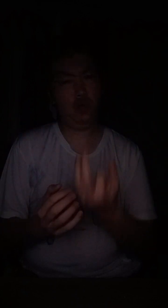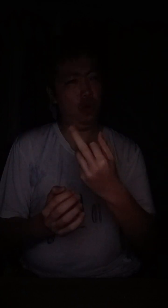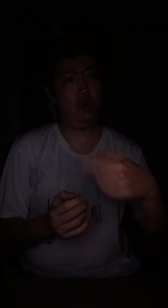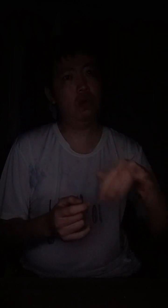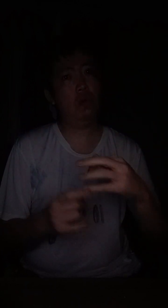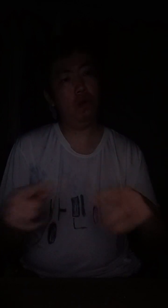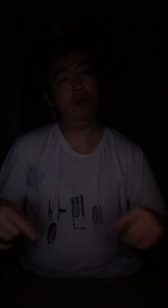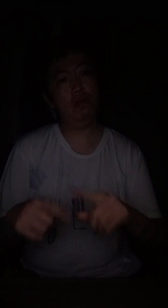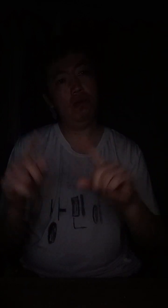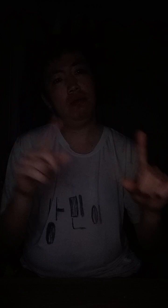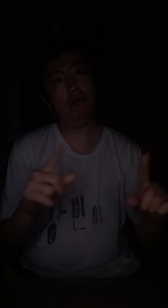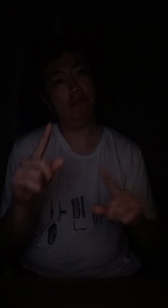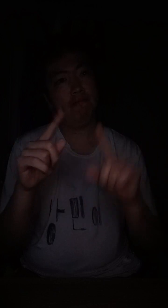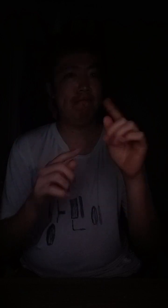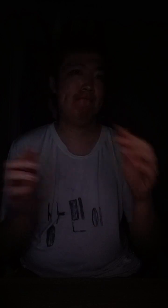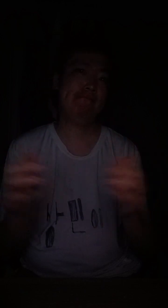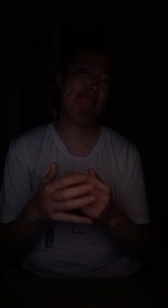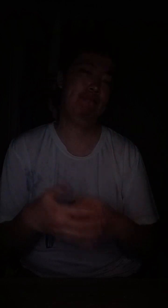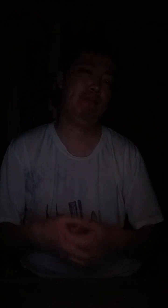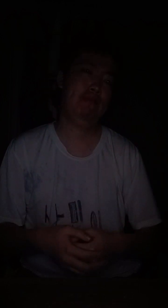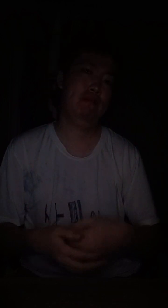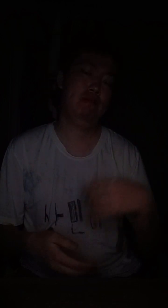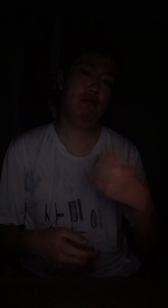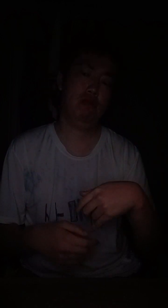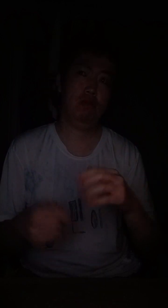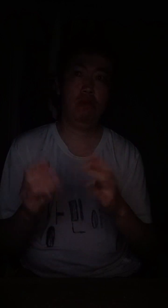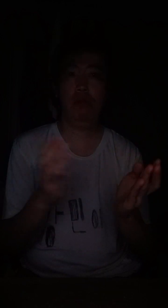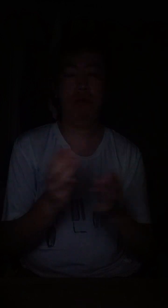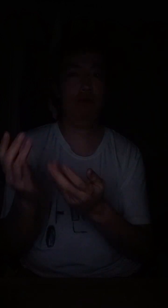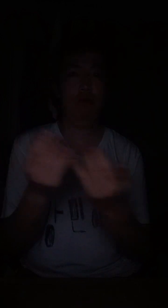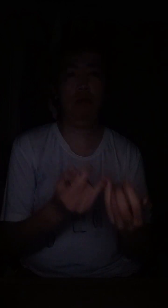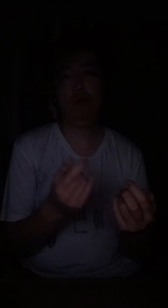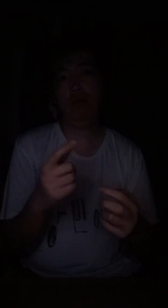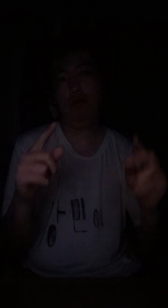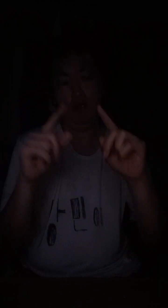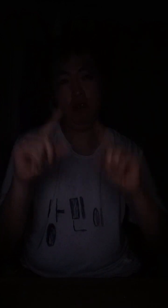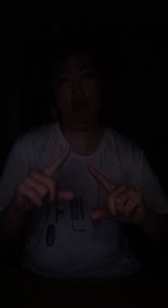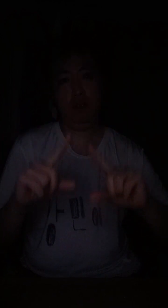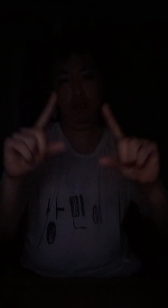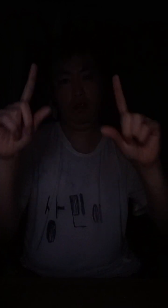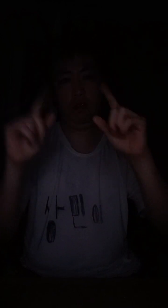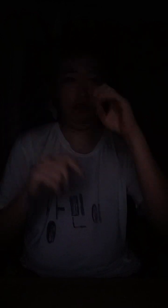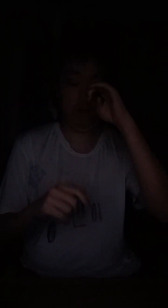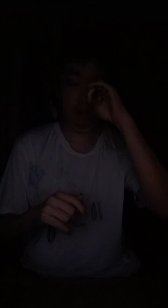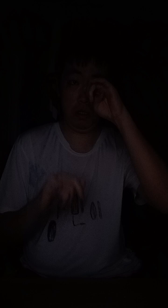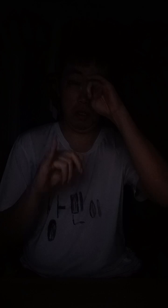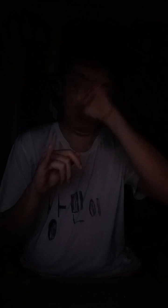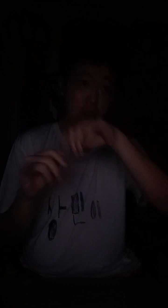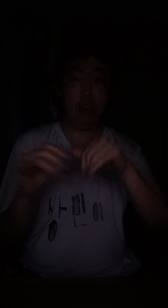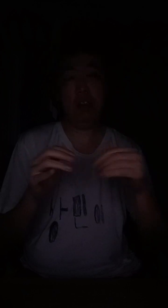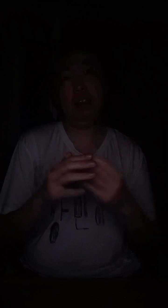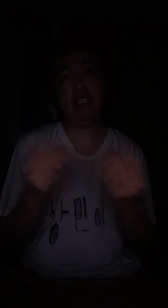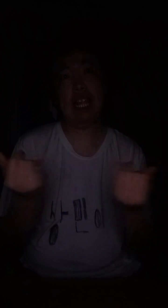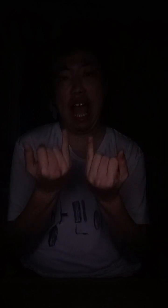속옷을 몰카로 촬영한 사건이 발각되면서 일상 속 몰카에 대한 공포가 다시 커지고 있습니다. 저에게는 이제 딸이 있기